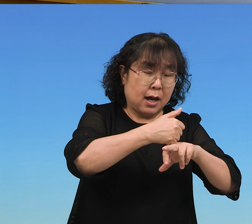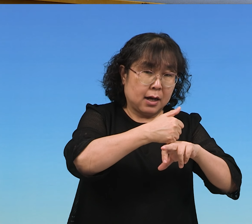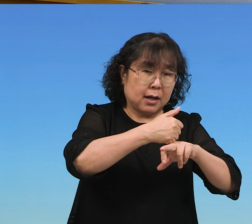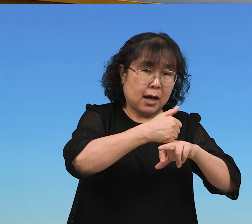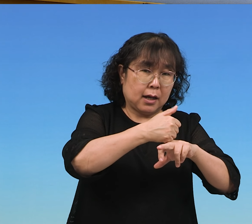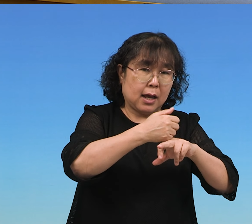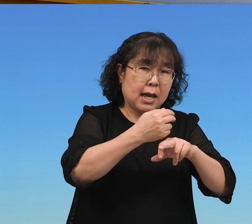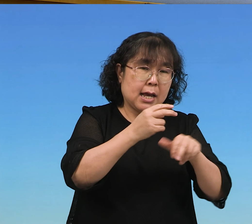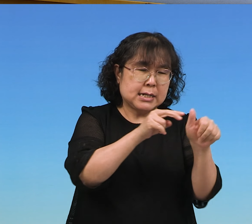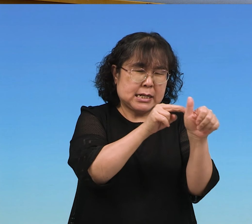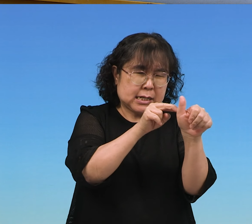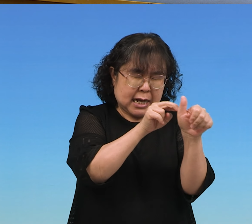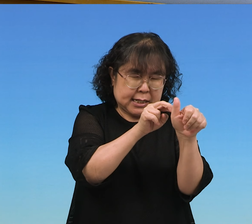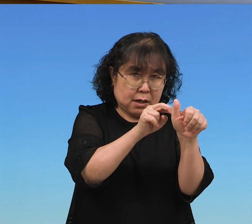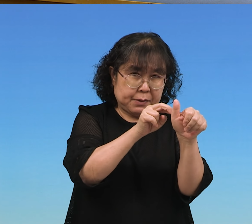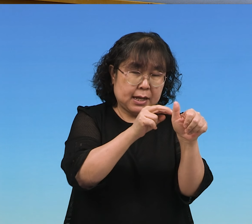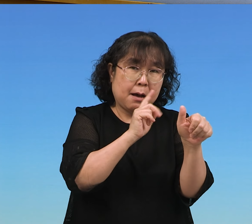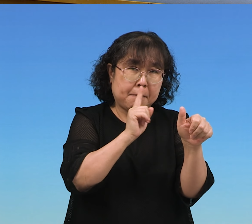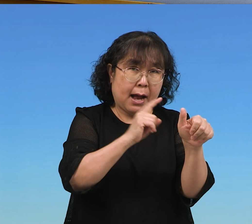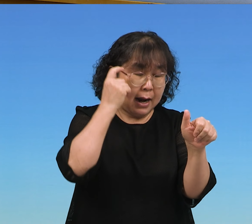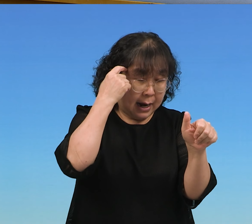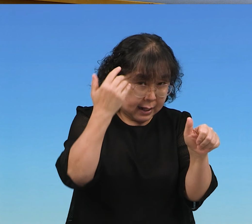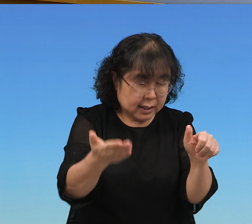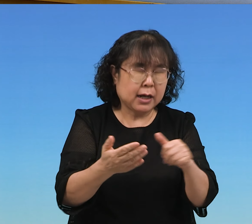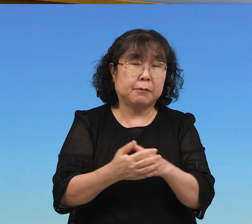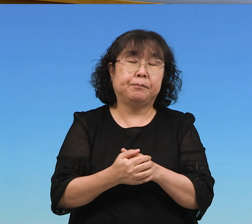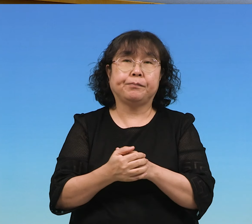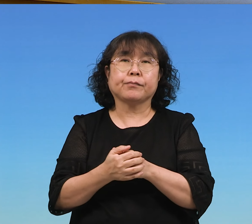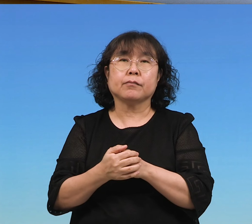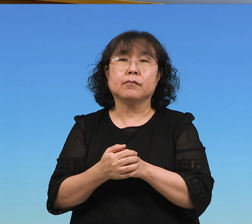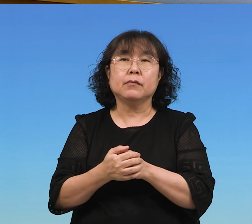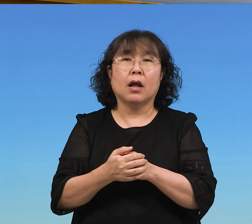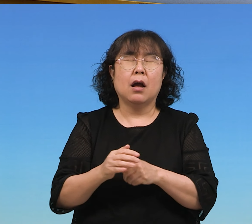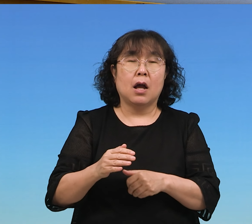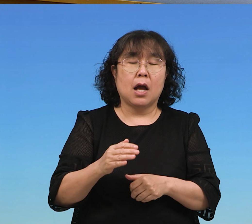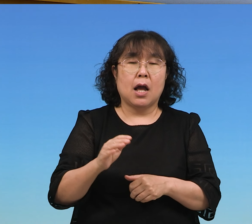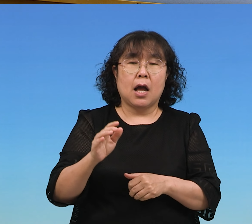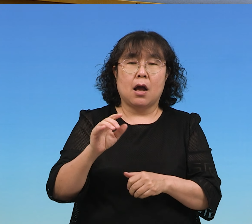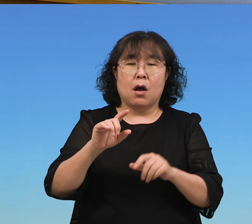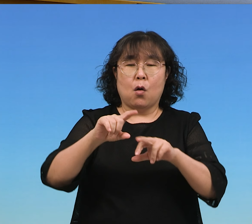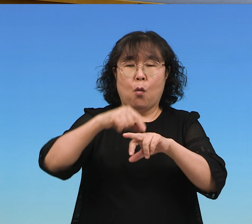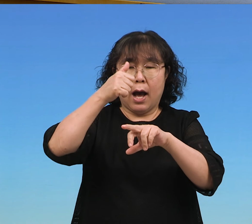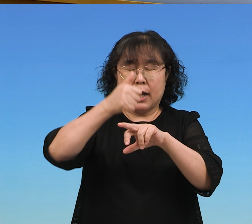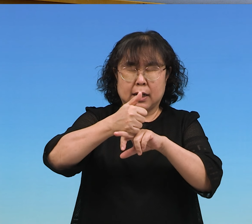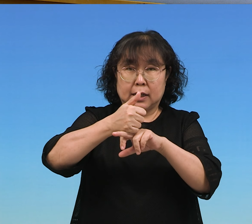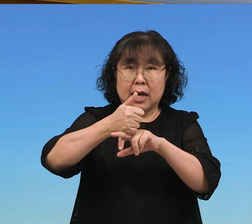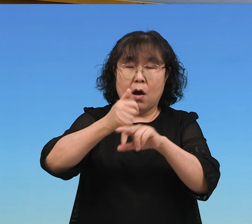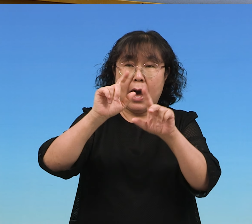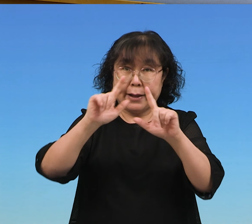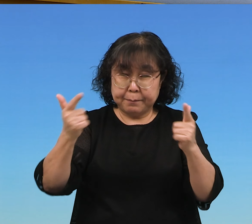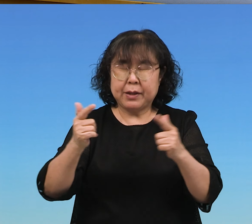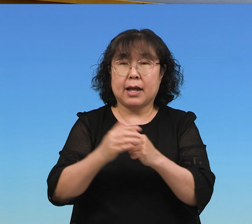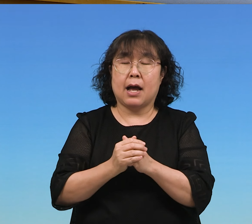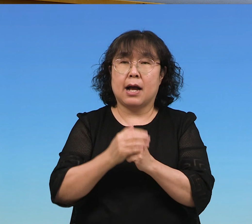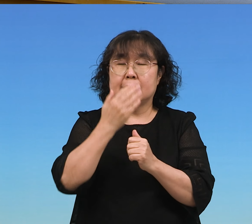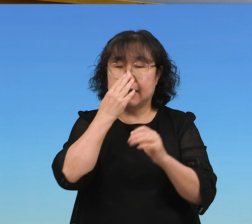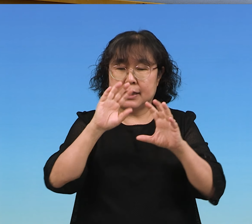내통하는 것을 내게 말하지 아니하느냐 하니, 그 다음 12절 보세요. 그 신복 중에 한 사람이 이르되 우리 주 왕이여